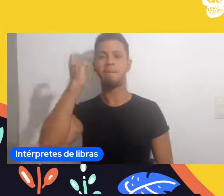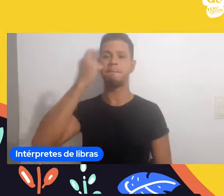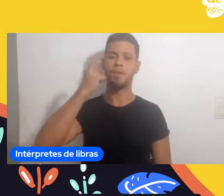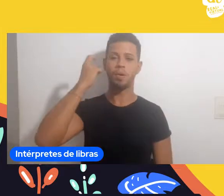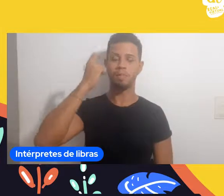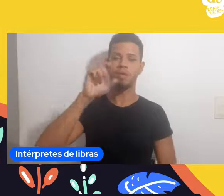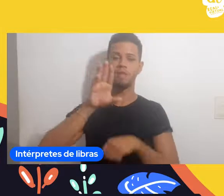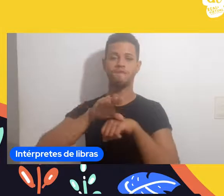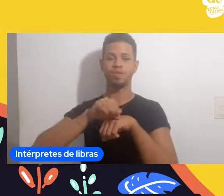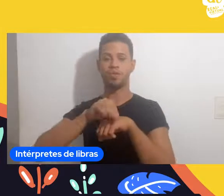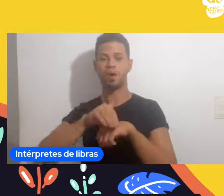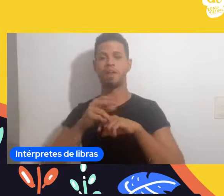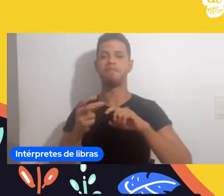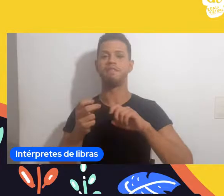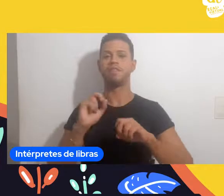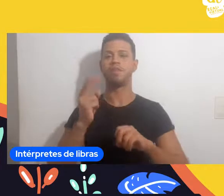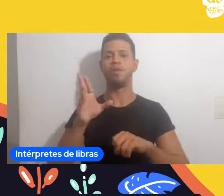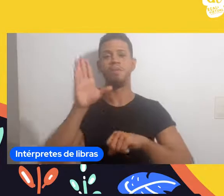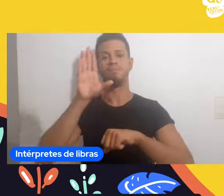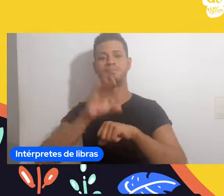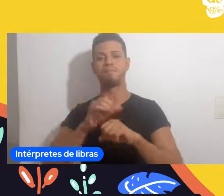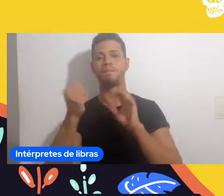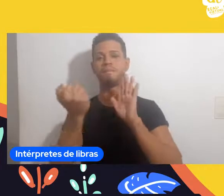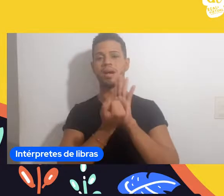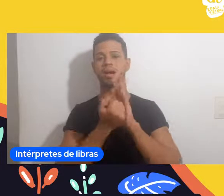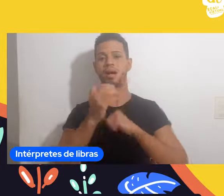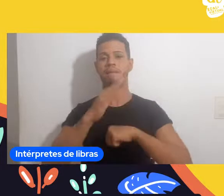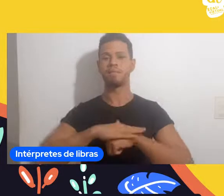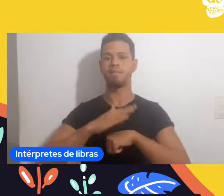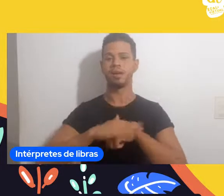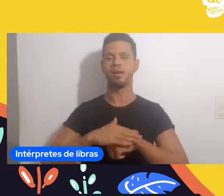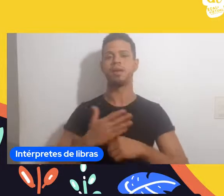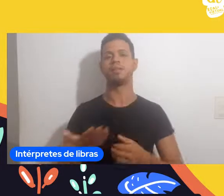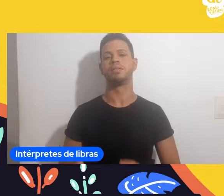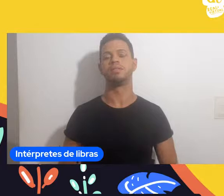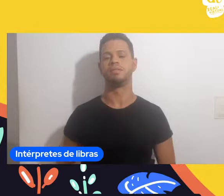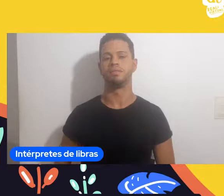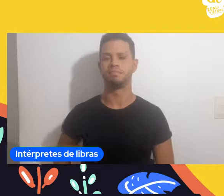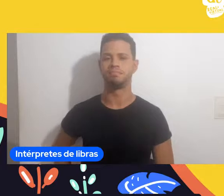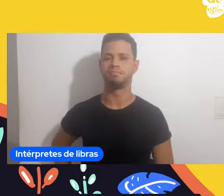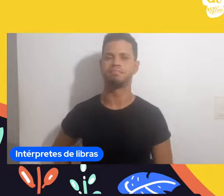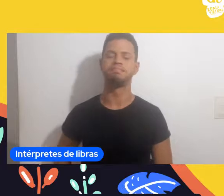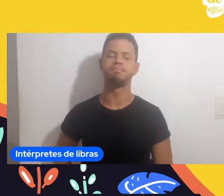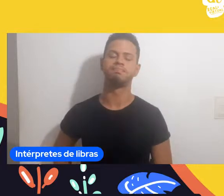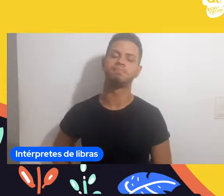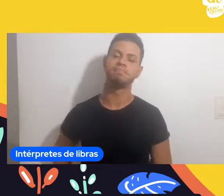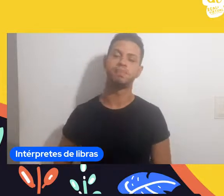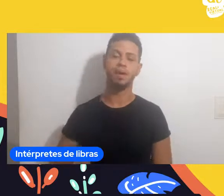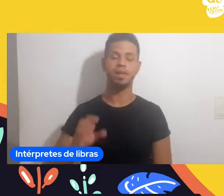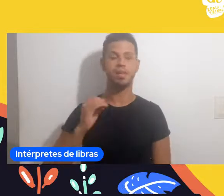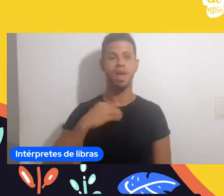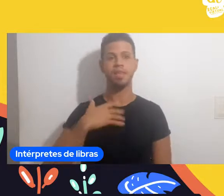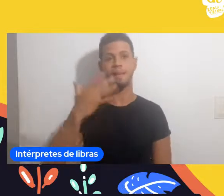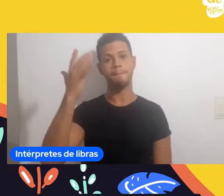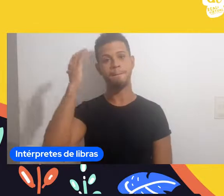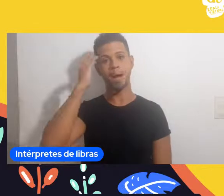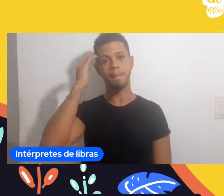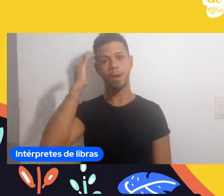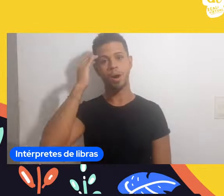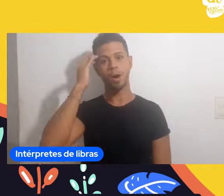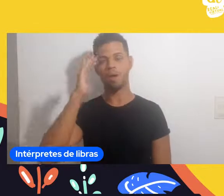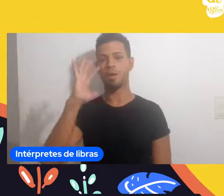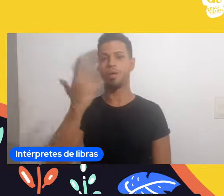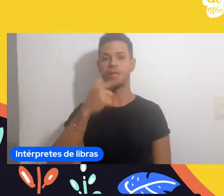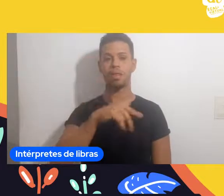com registrar aquele momento. Né? O que é que eu estou guardando de memórias enquanto